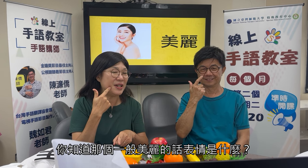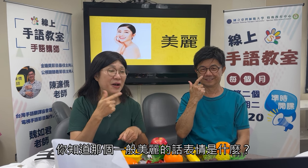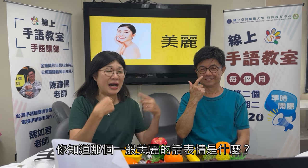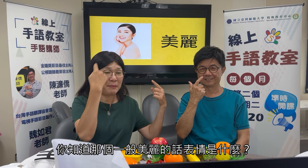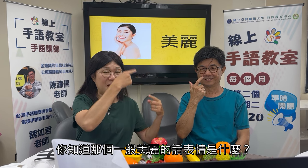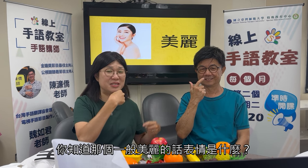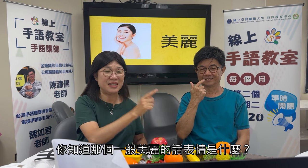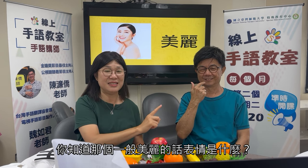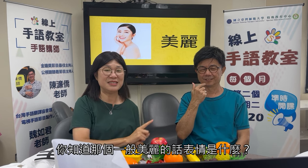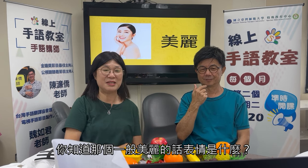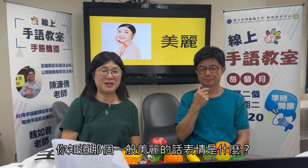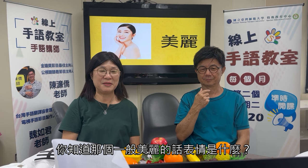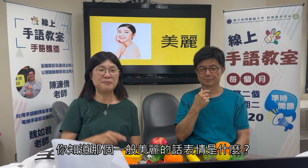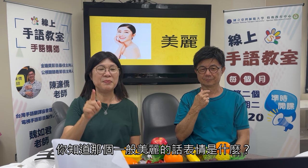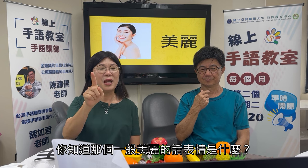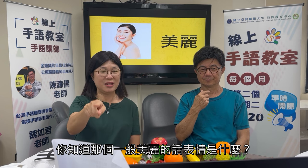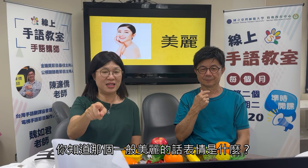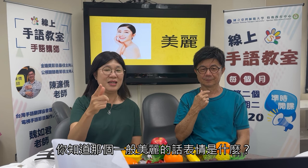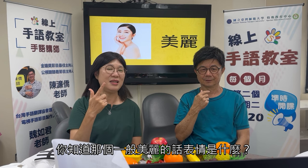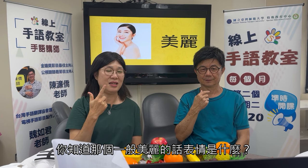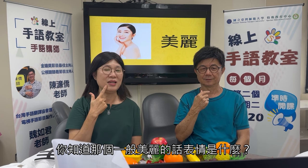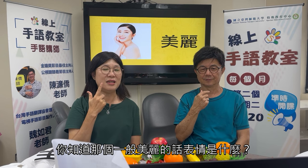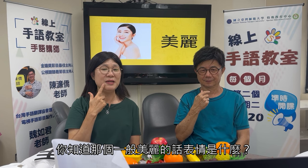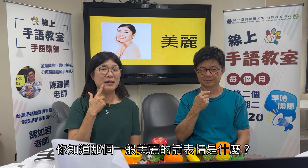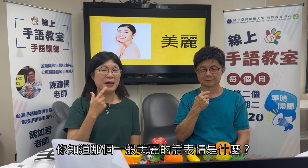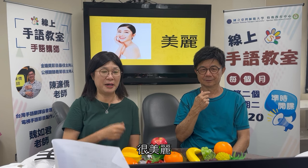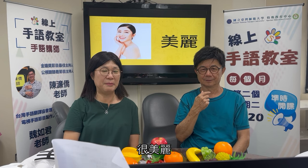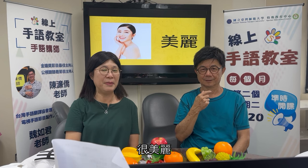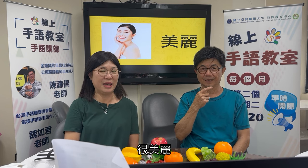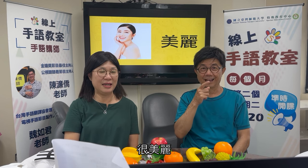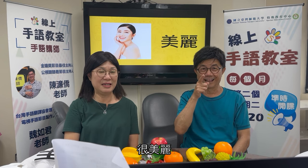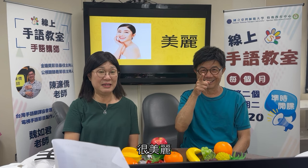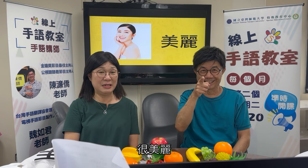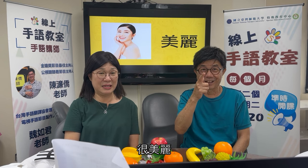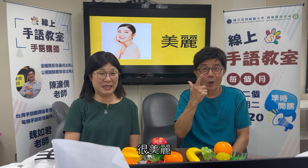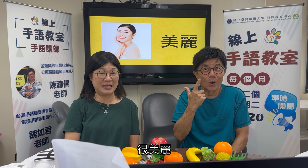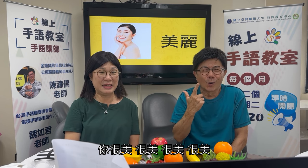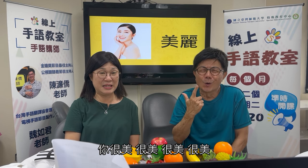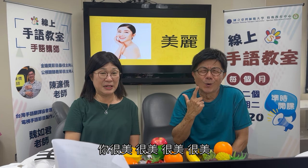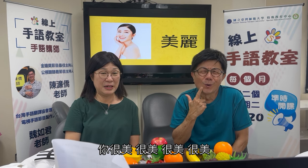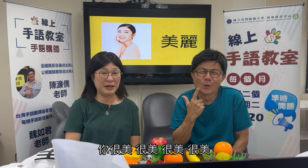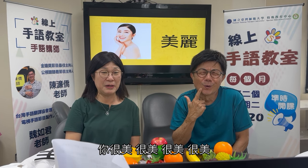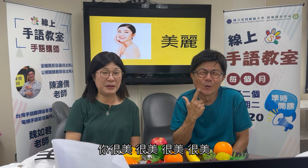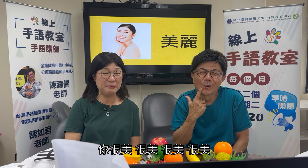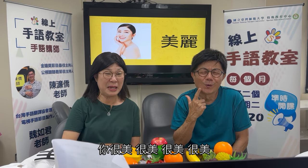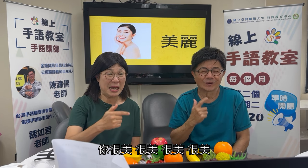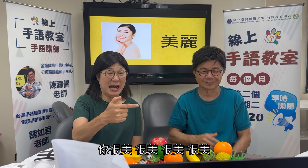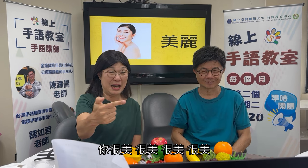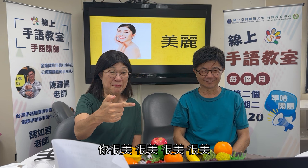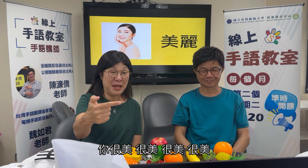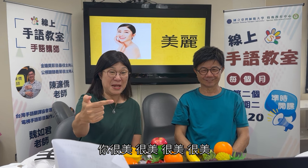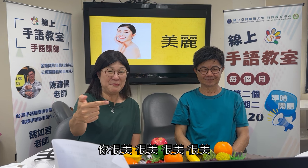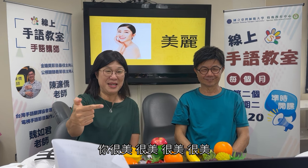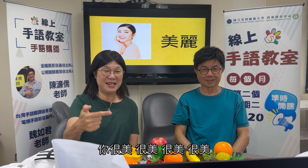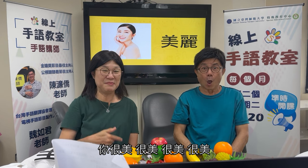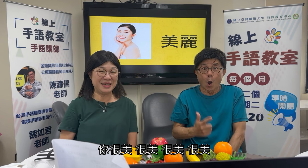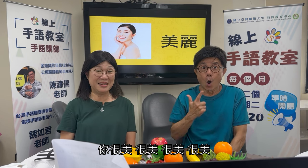话表情是什么？你很美，你很美，很美，很美，很美的，